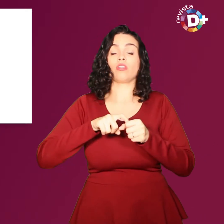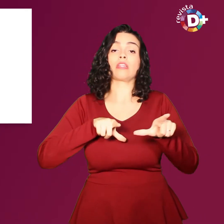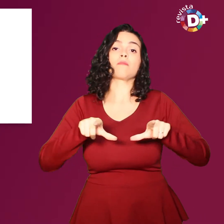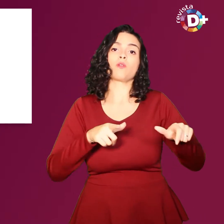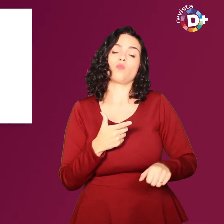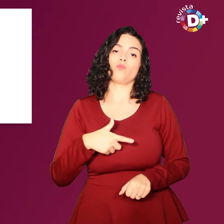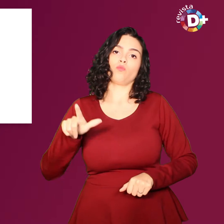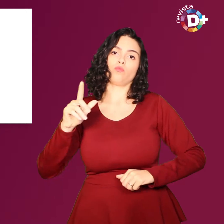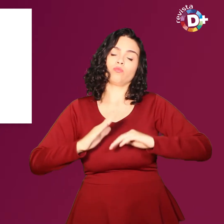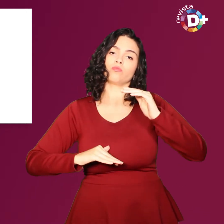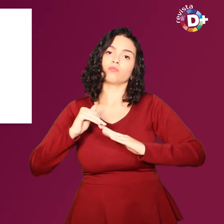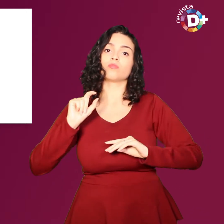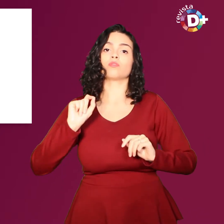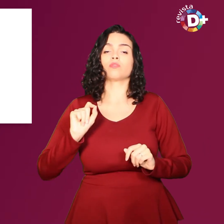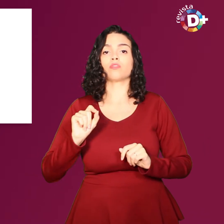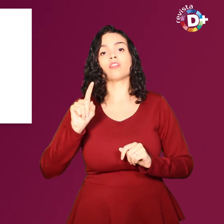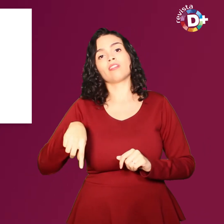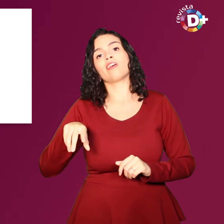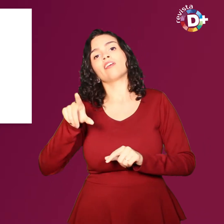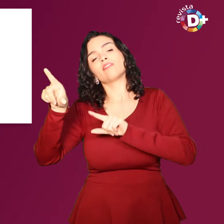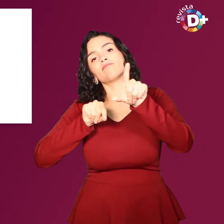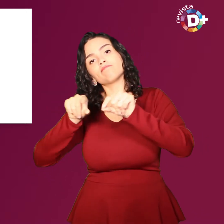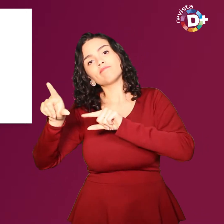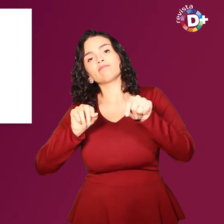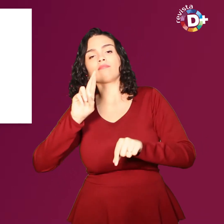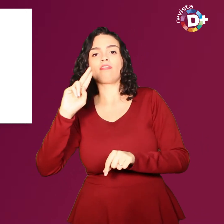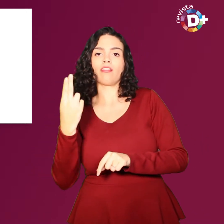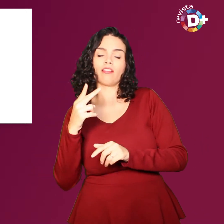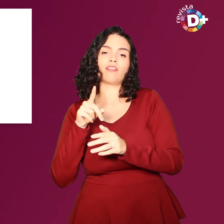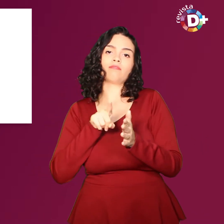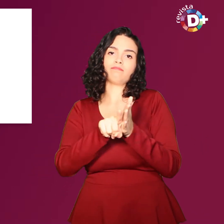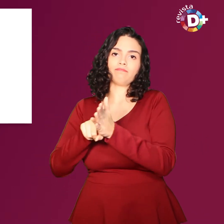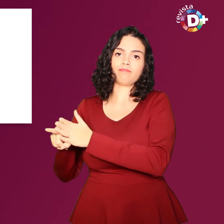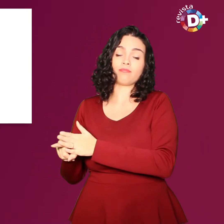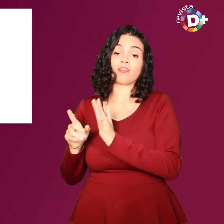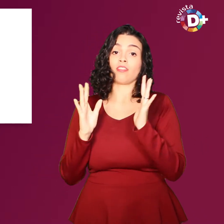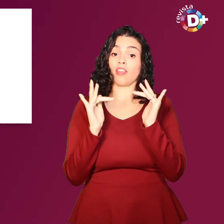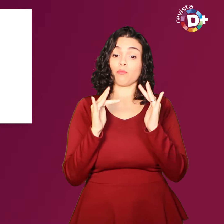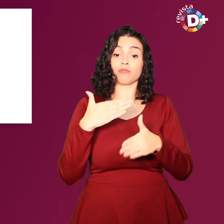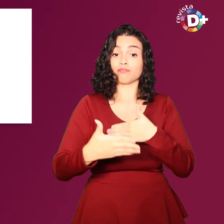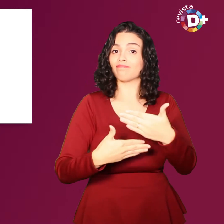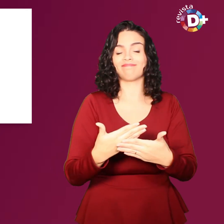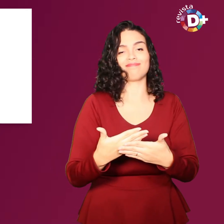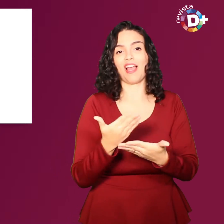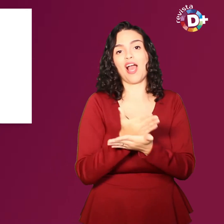poucos meses em uma nova função, atuando no departamento de recrutamento e seleção. E o namoro se transformou